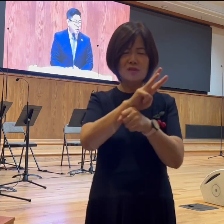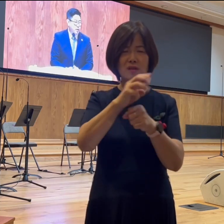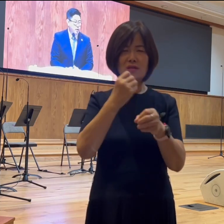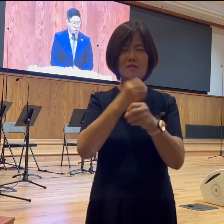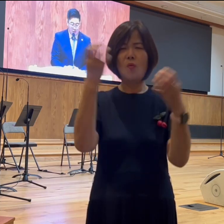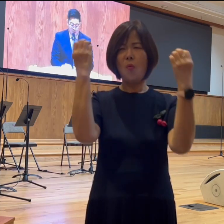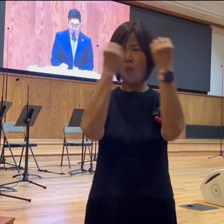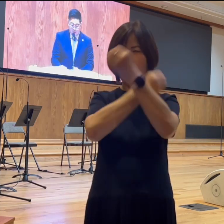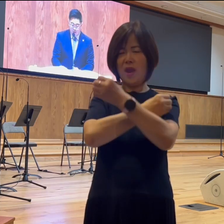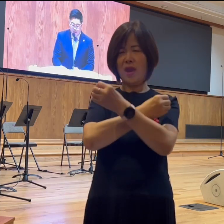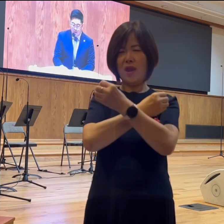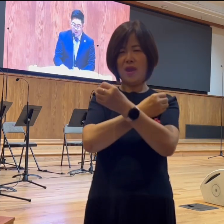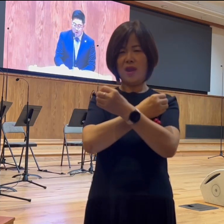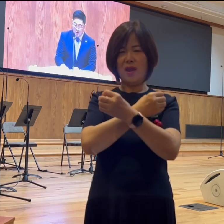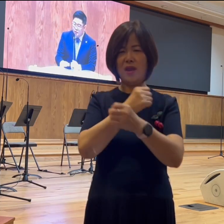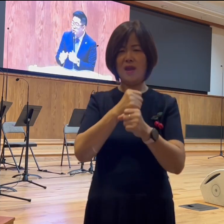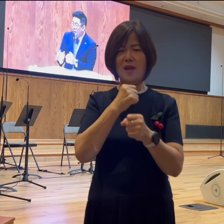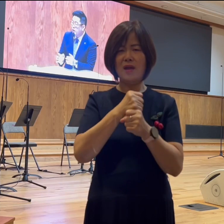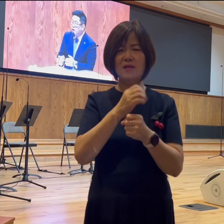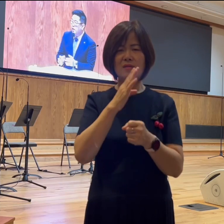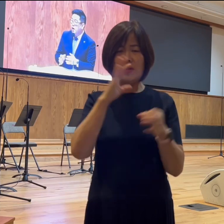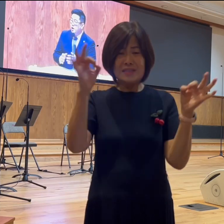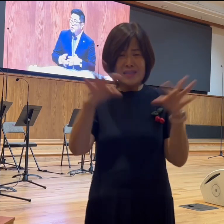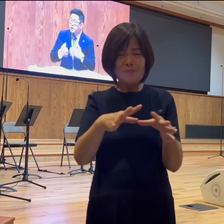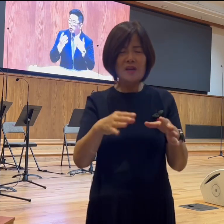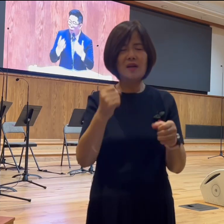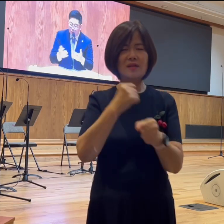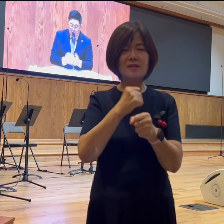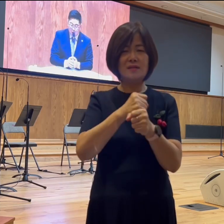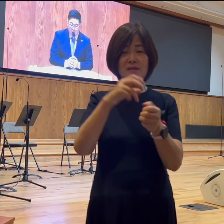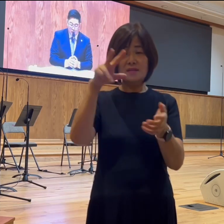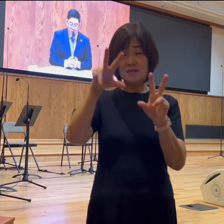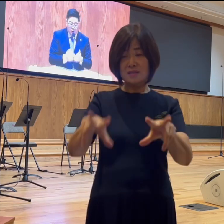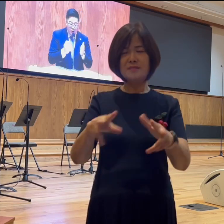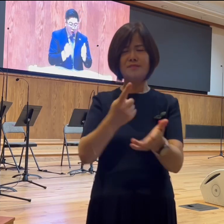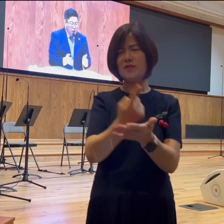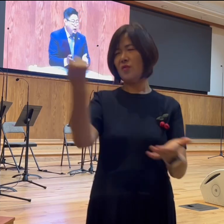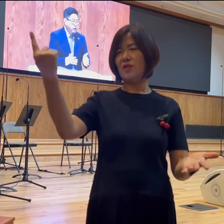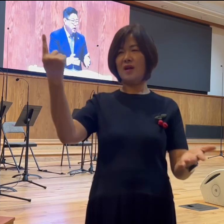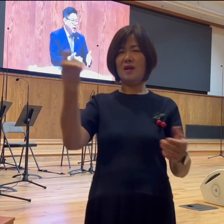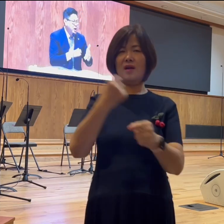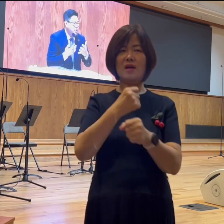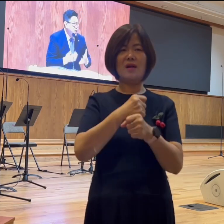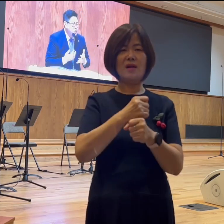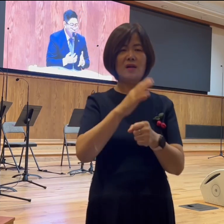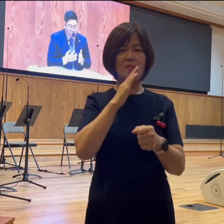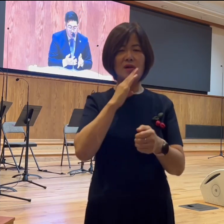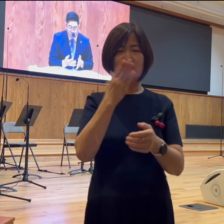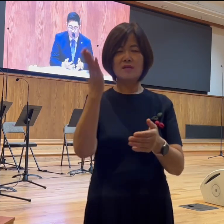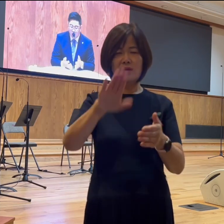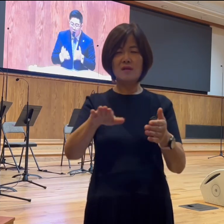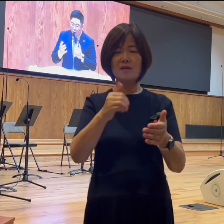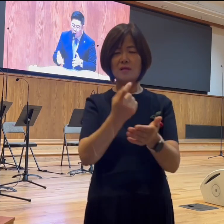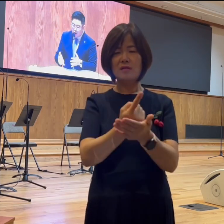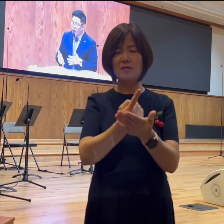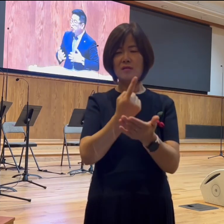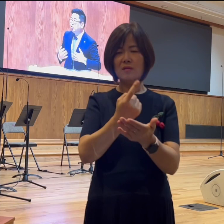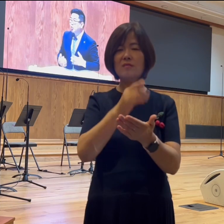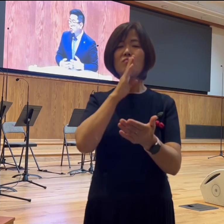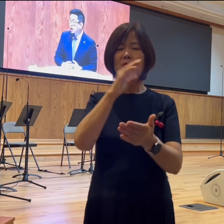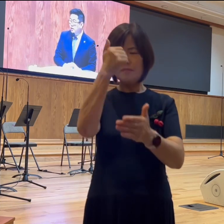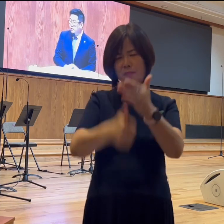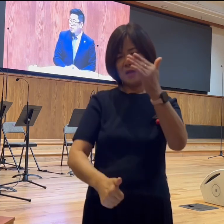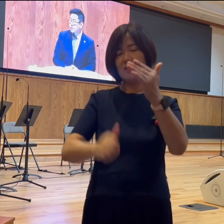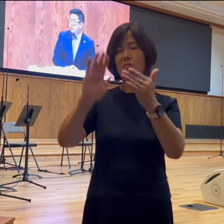거예요. 그저 잠깐 현실을 도피하기 위해서 선택했다가 헤어나오지 못하게 되는 또 하나의